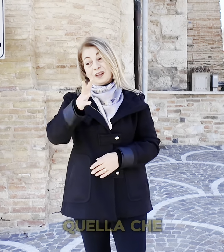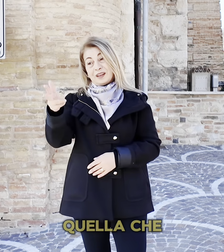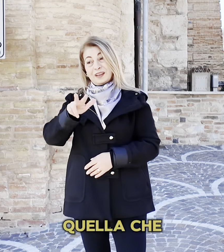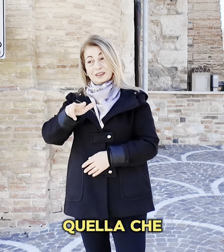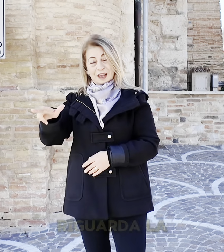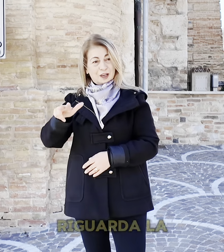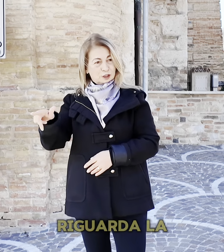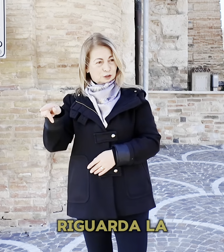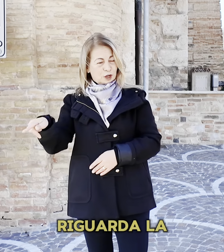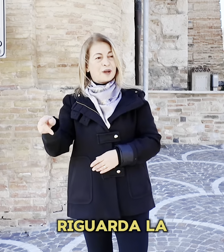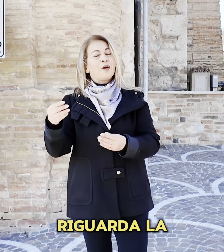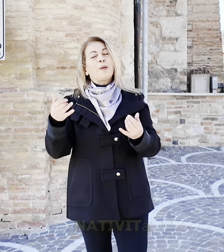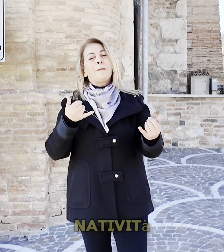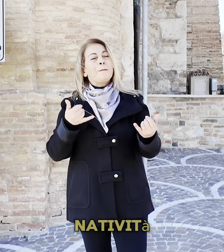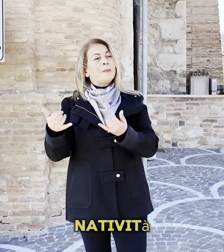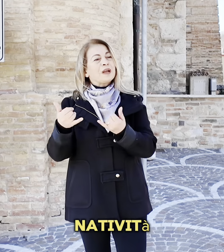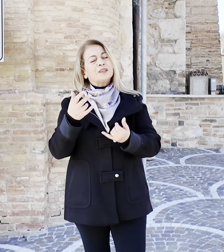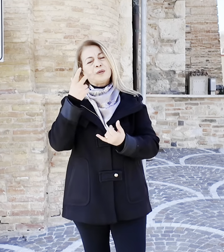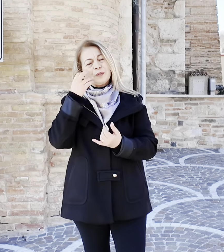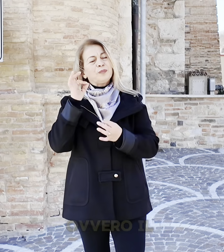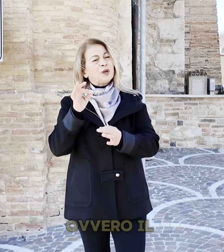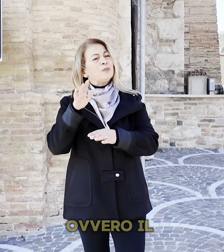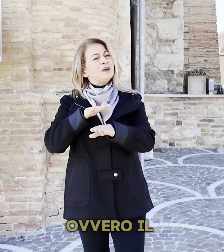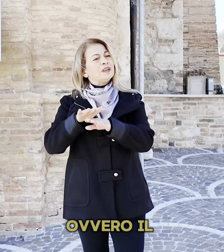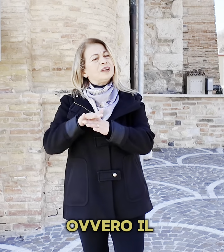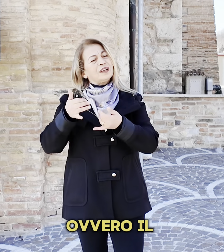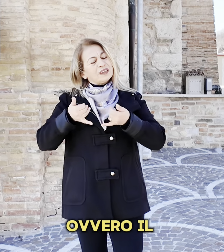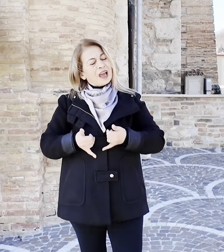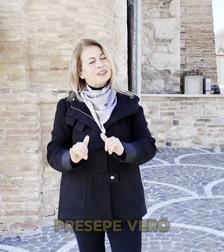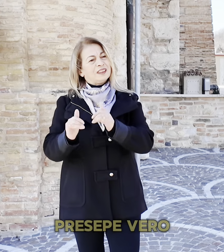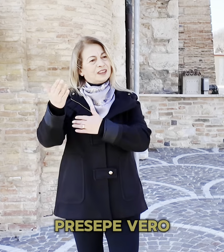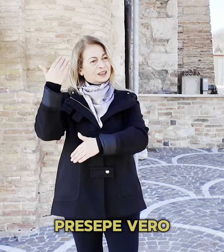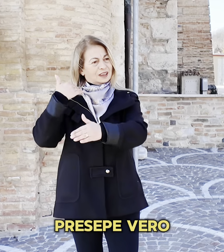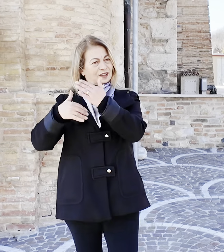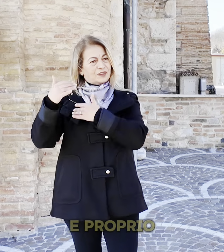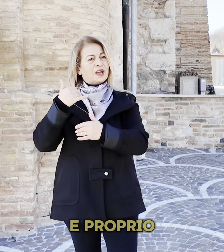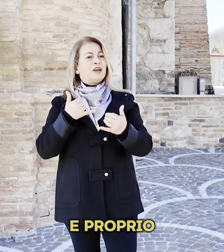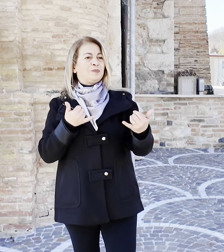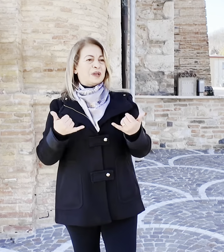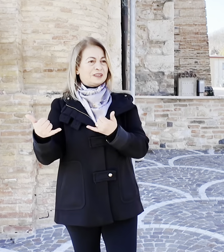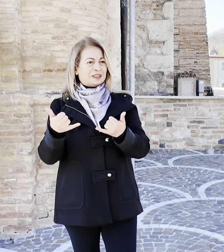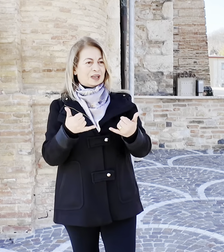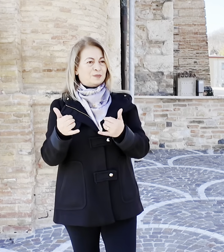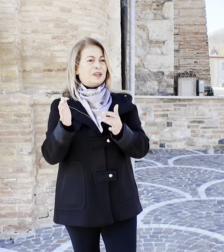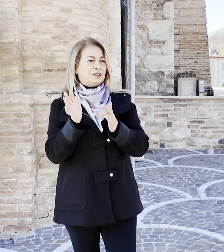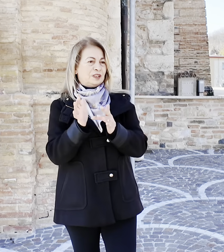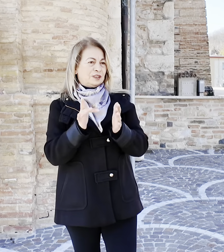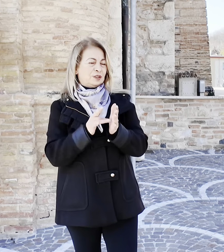è quella che riguarda la natività, ovvero il presepe vero e proprio.